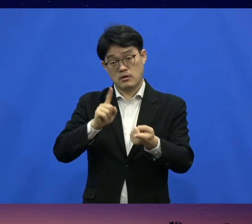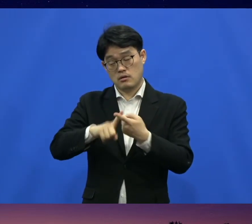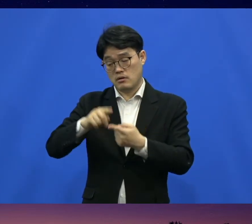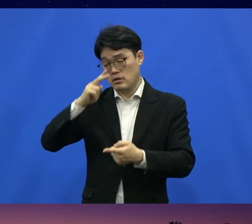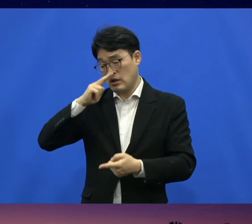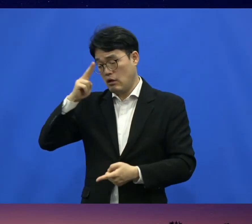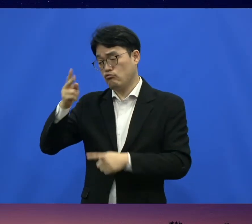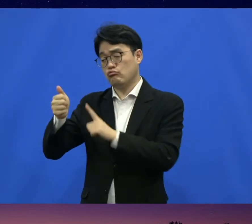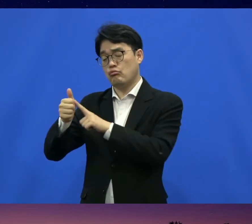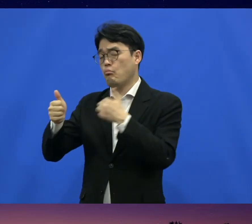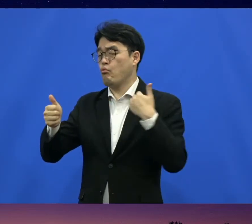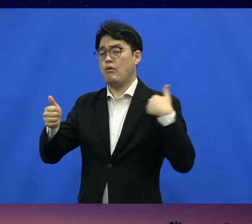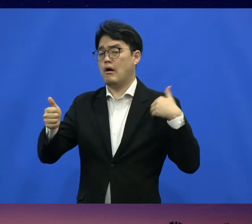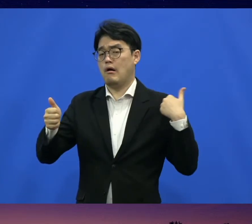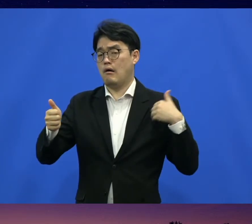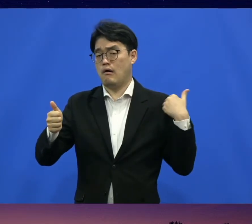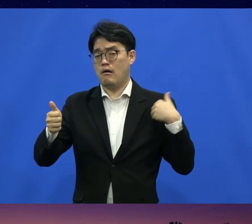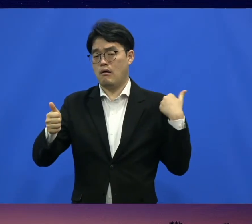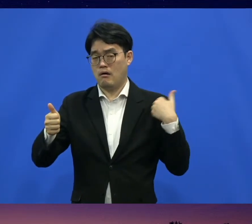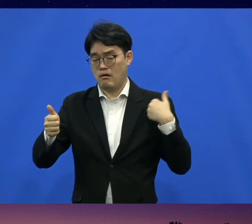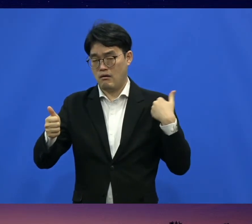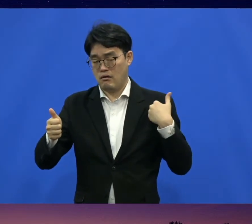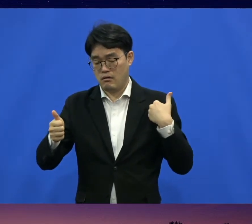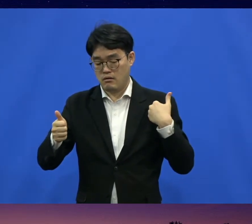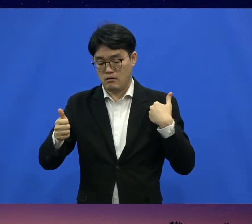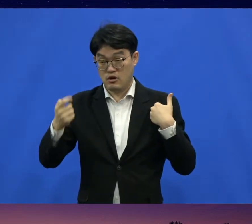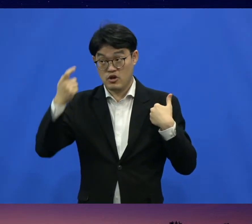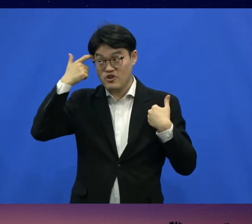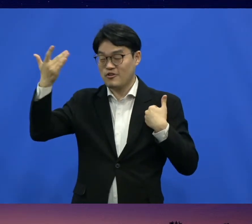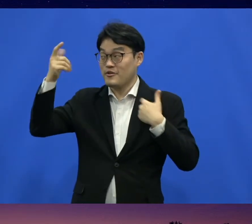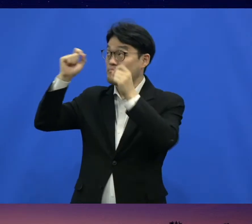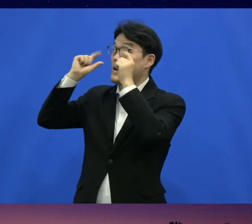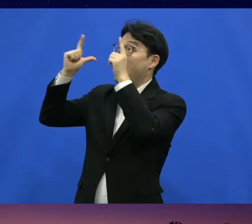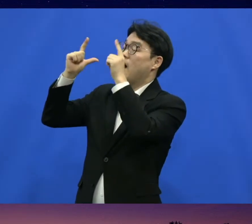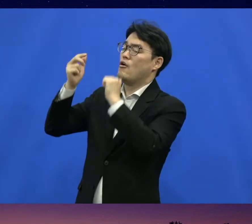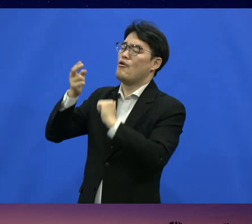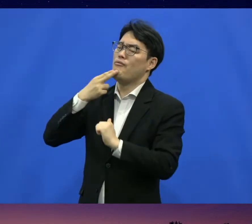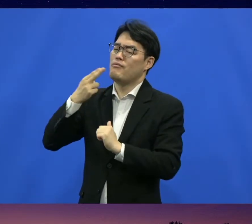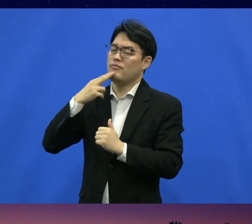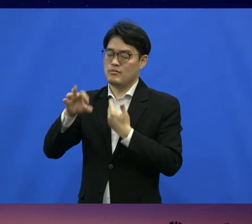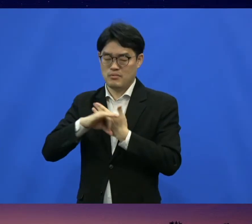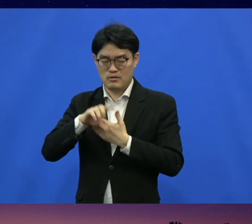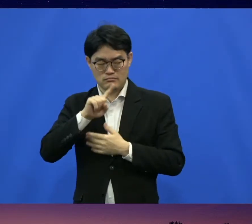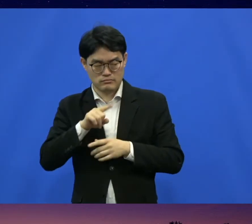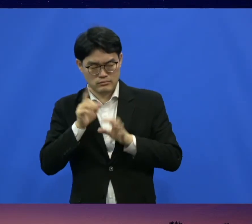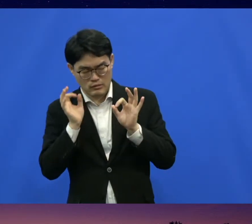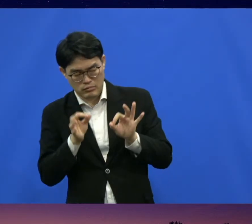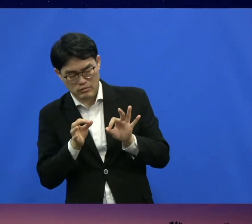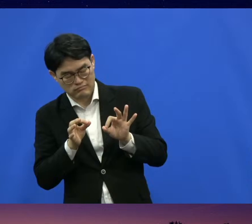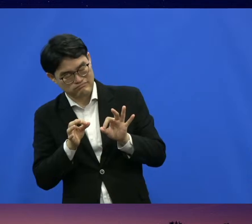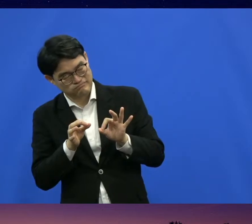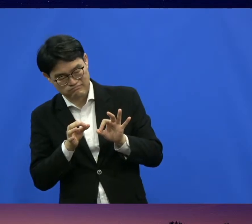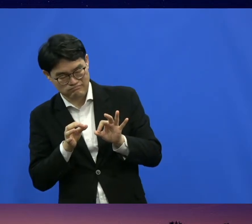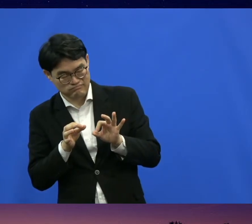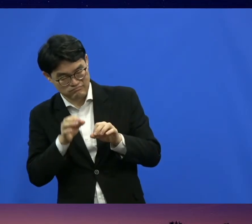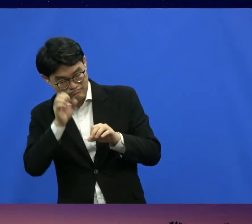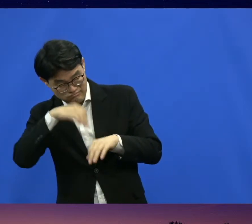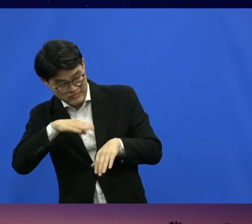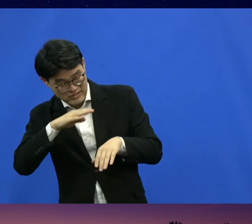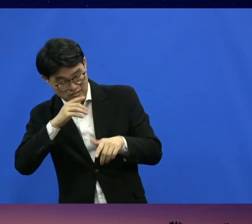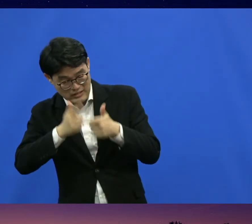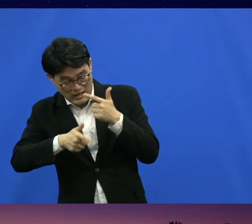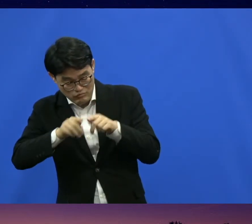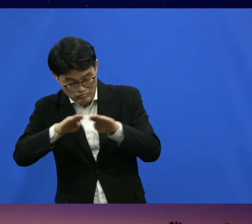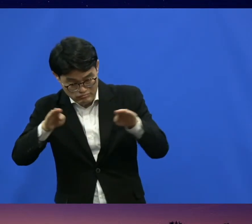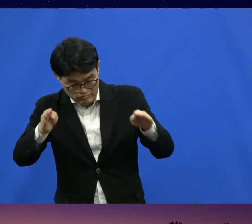실리만 따지는 사람들, 영적인 눈이 열리지 않으면 세상적인 방식으로 진리를, 가치